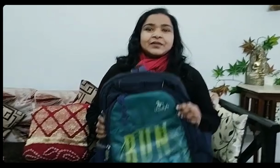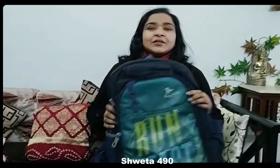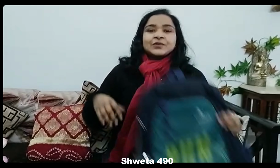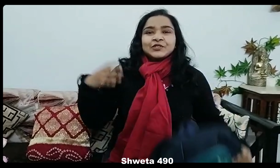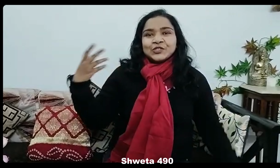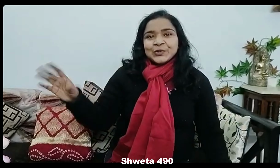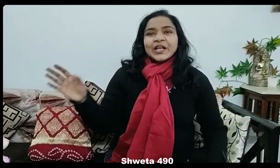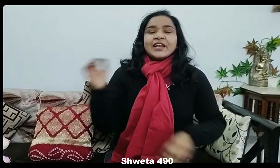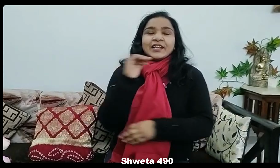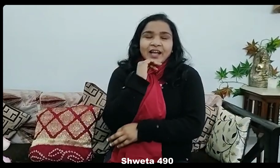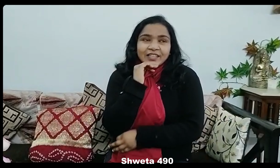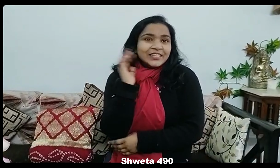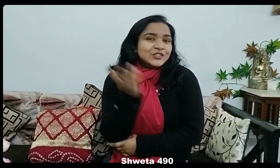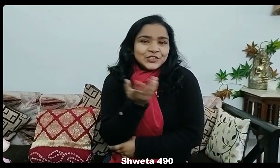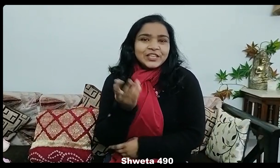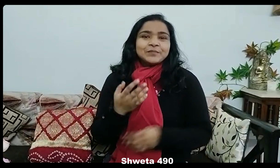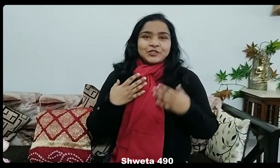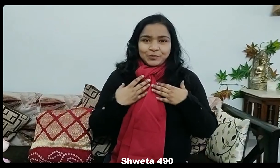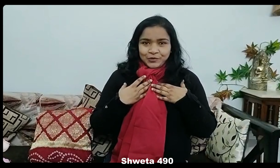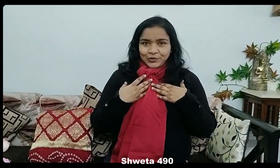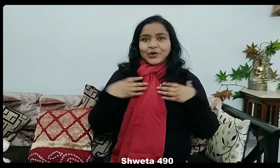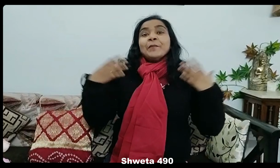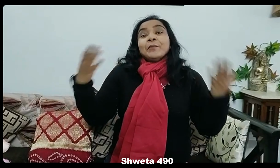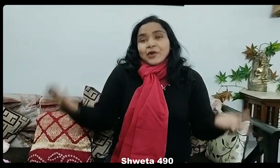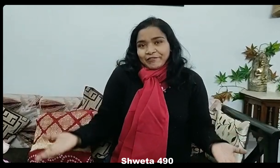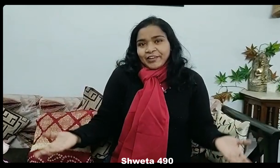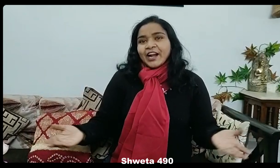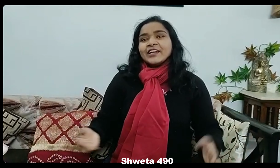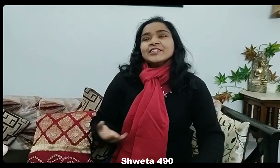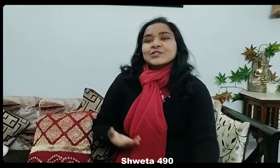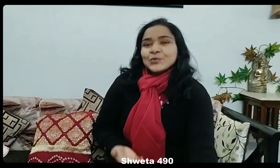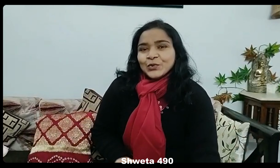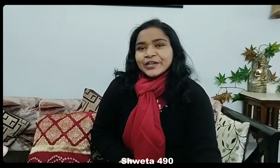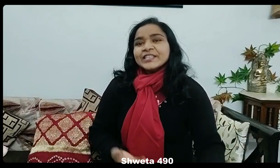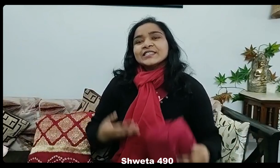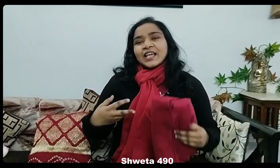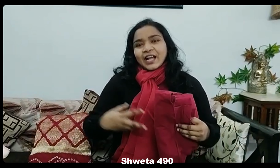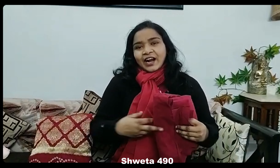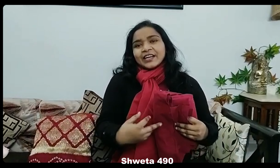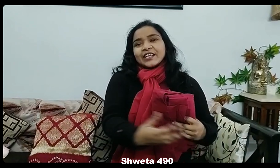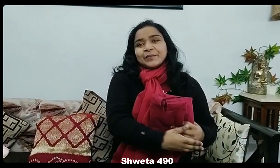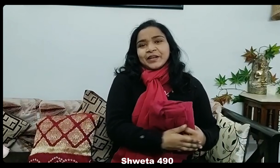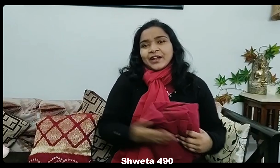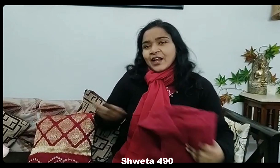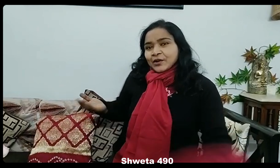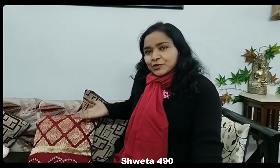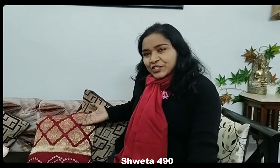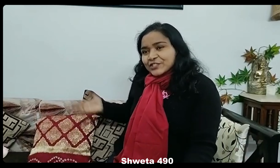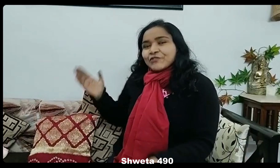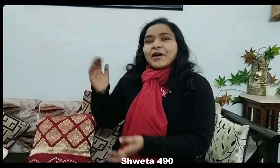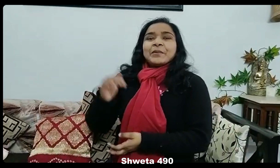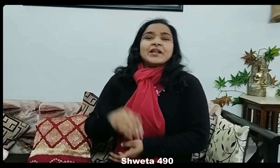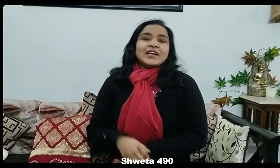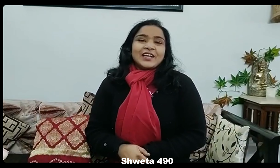स्कूल छूट गई याद न छूटी, पूछबू तो हम बोलब फराटे, स्कूल ड्रेस के काट के बनल कुशन सोफा पर रखल